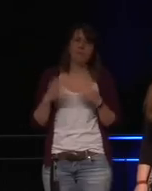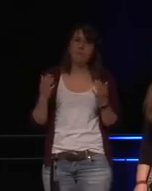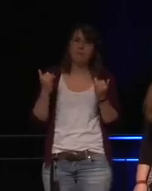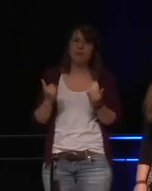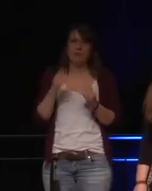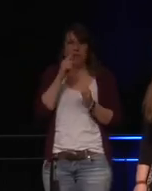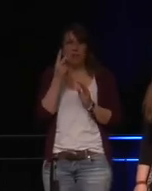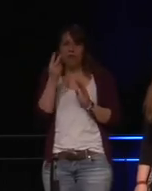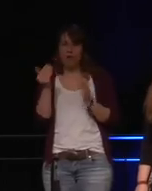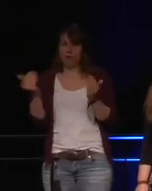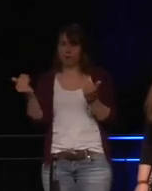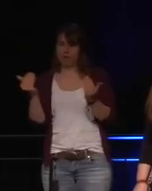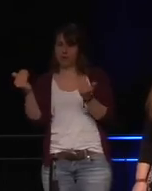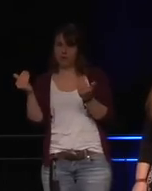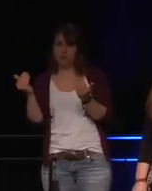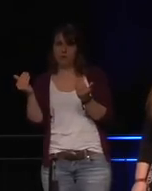Como